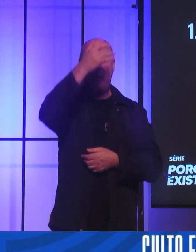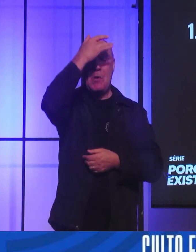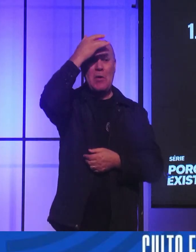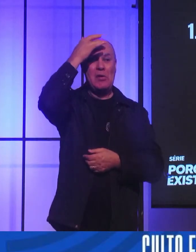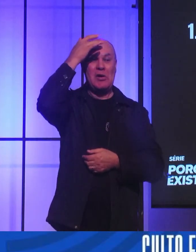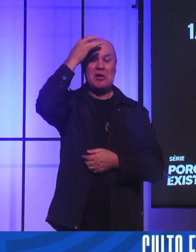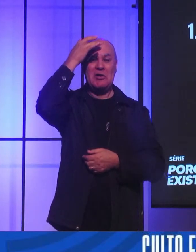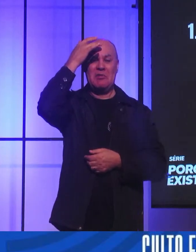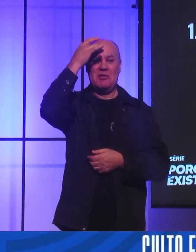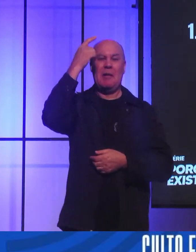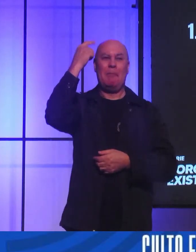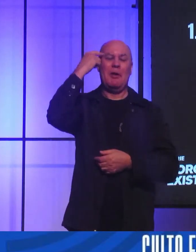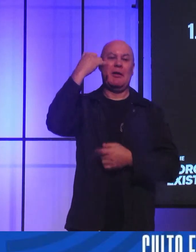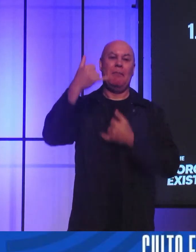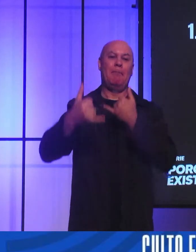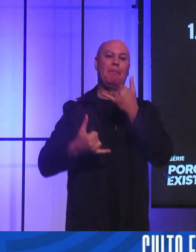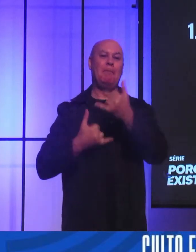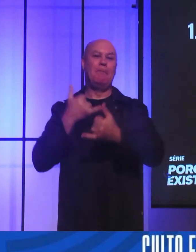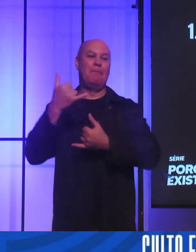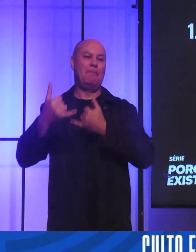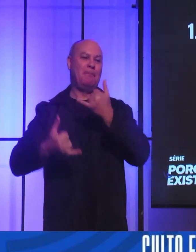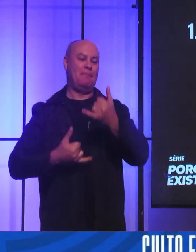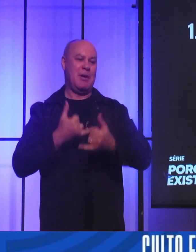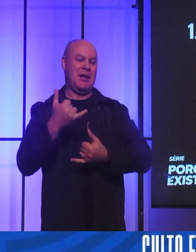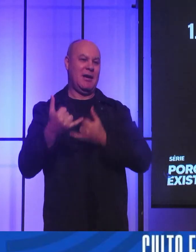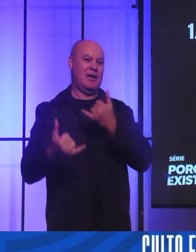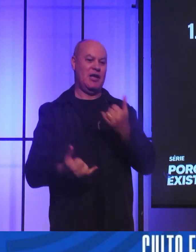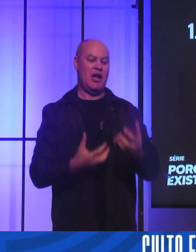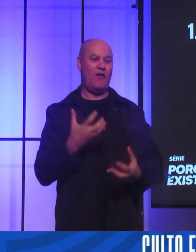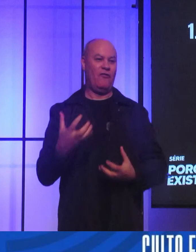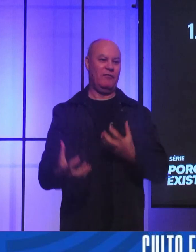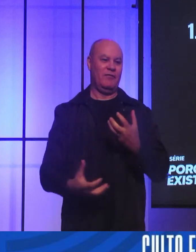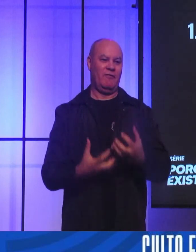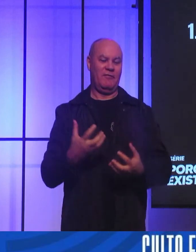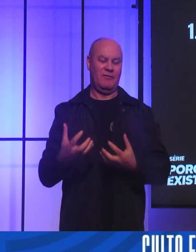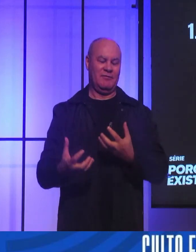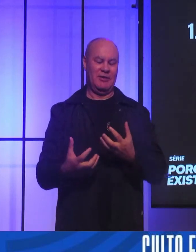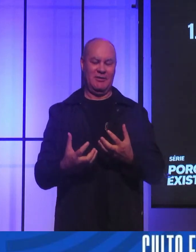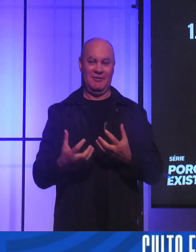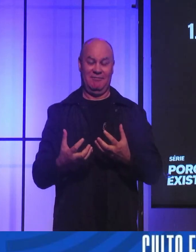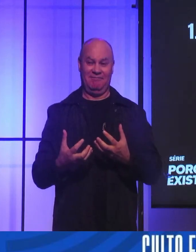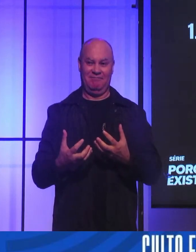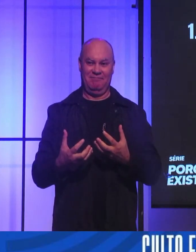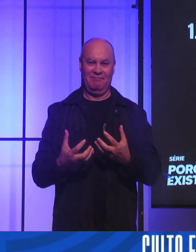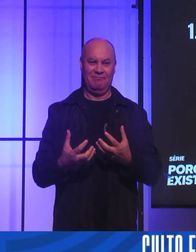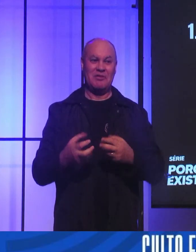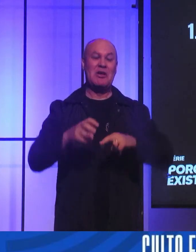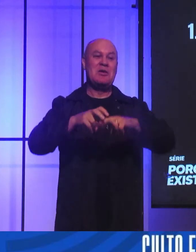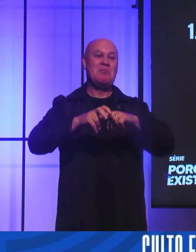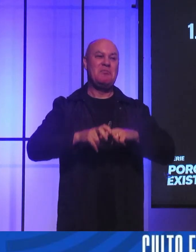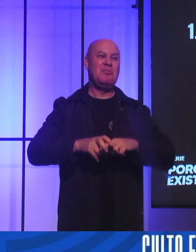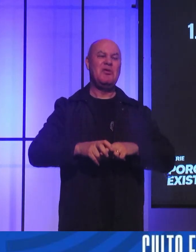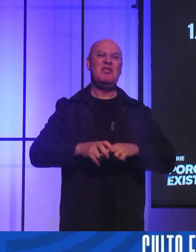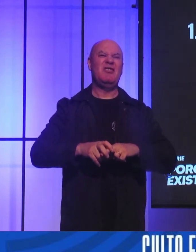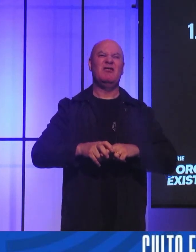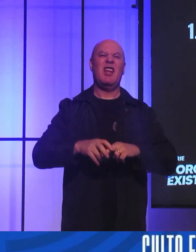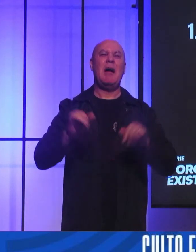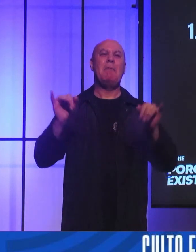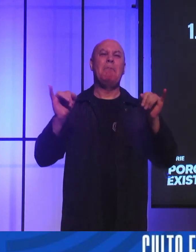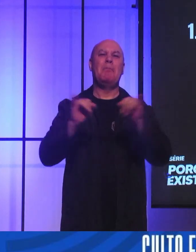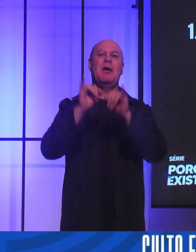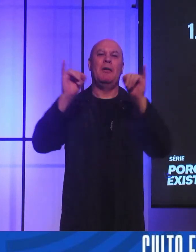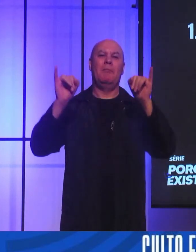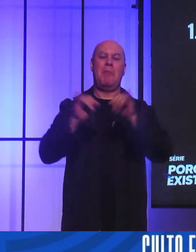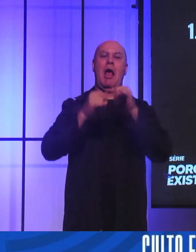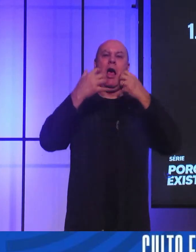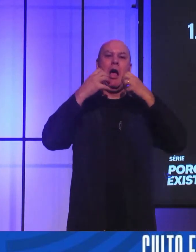inferno. Eu quero que você entenda que a sua missão, compartilhar o Evangelho de Jesus, é